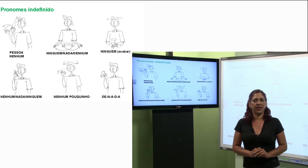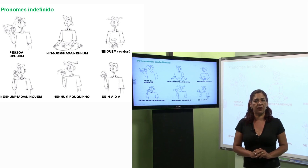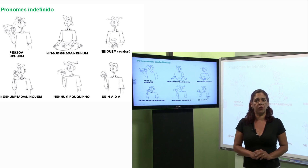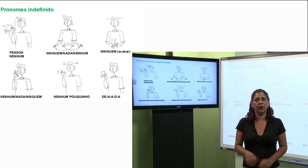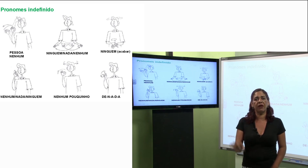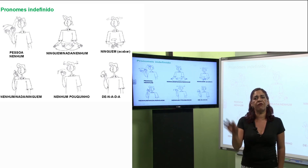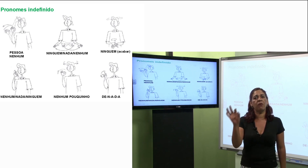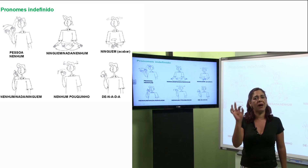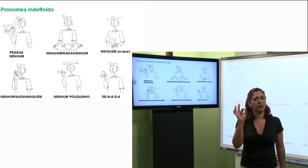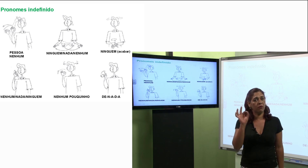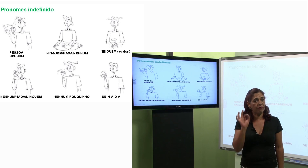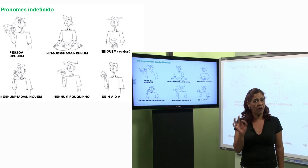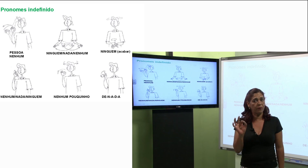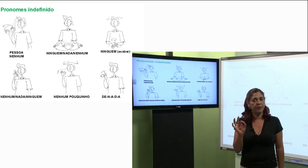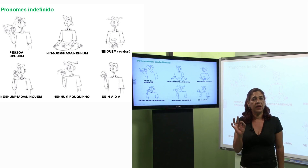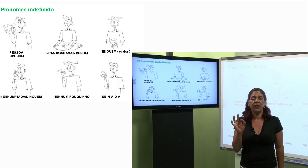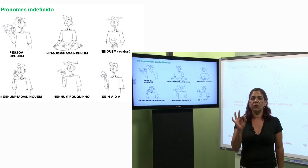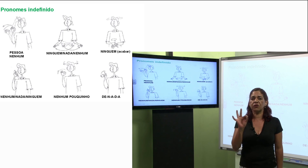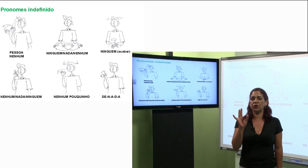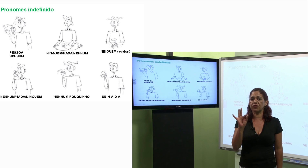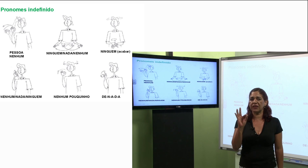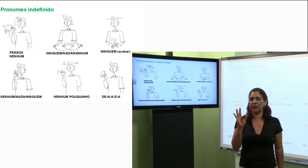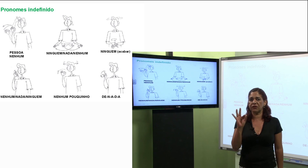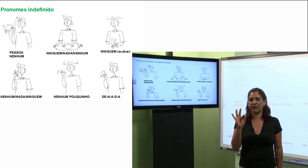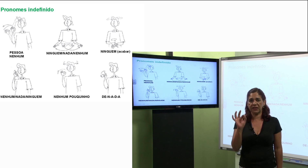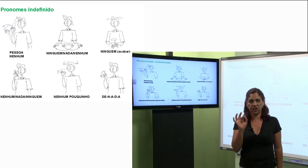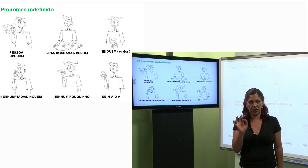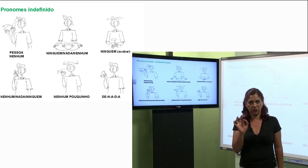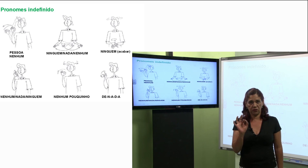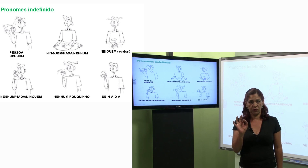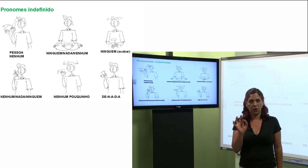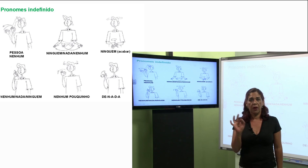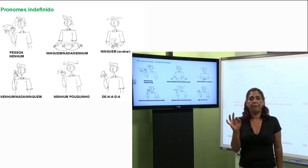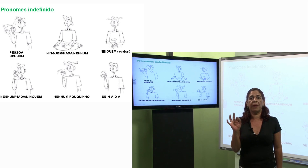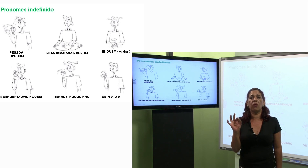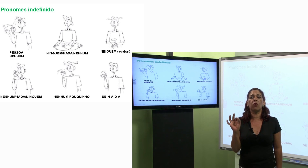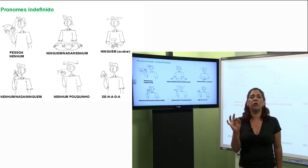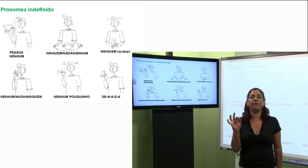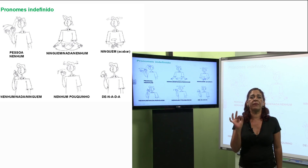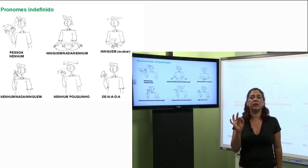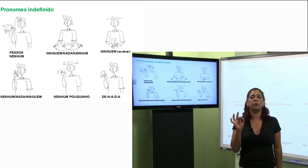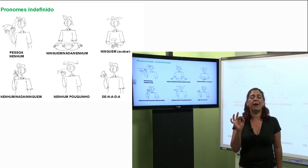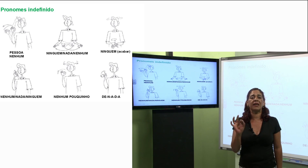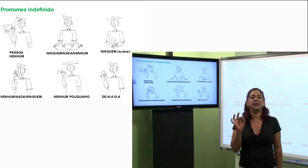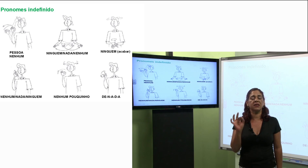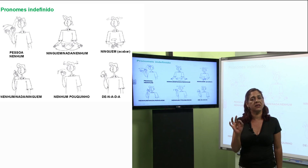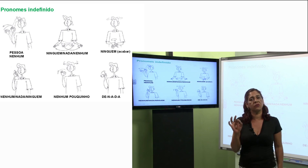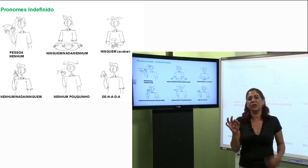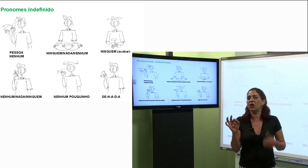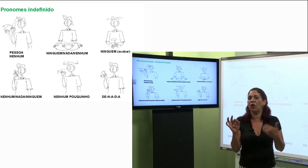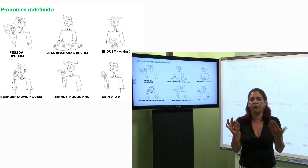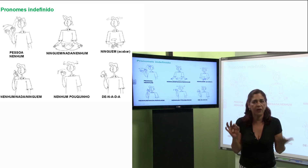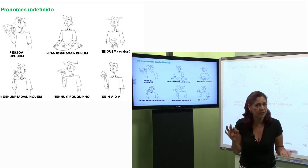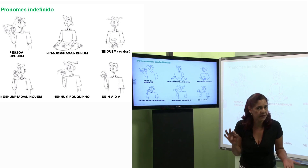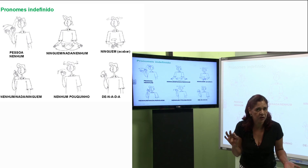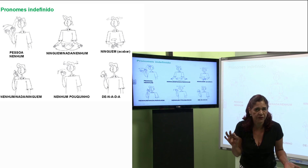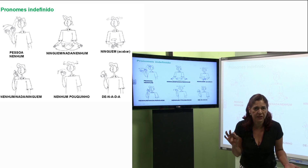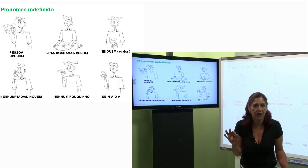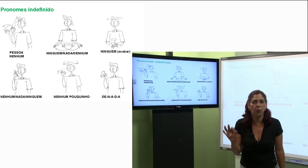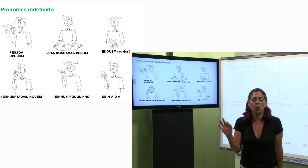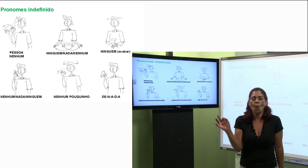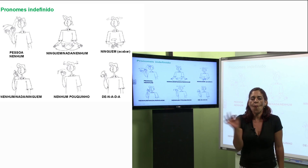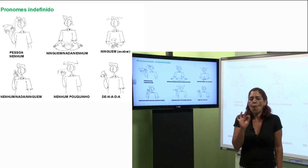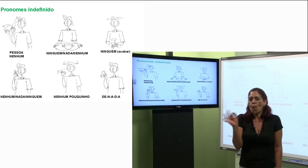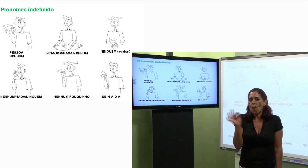polegar indicador em formato oval e os outros dedos estendidos, mão com movimento balançando e óbvio que a